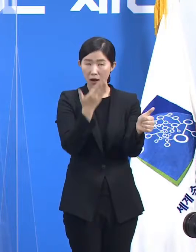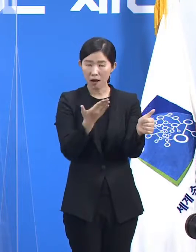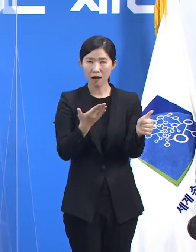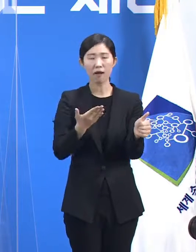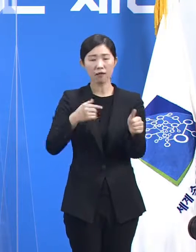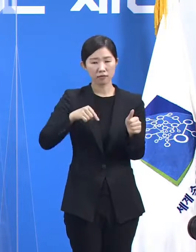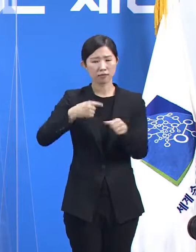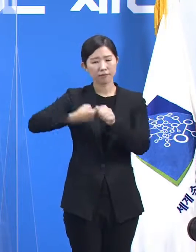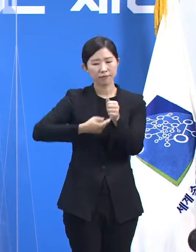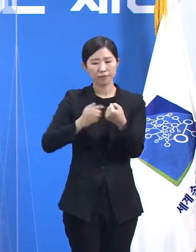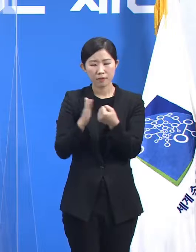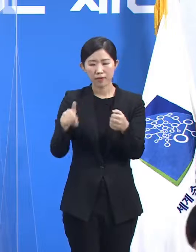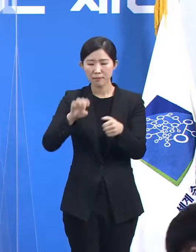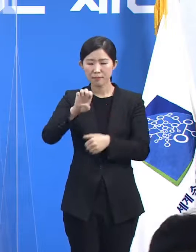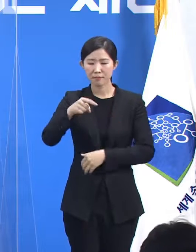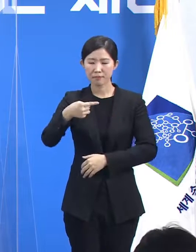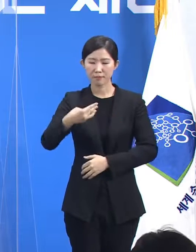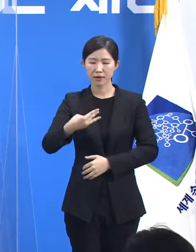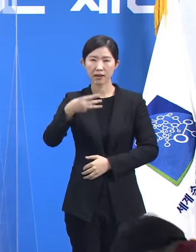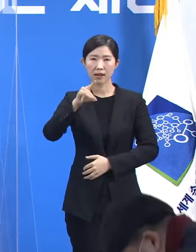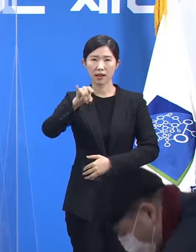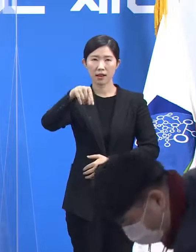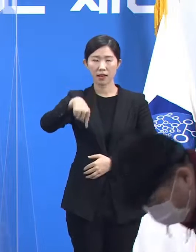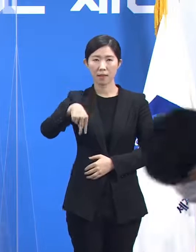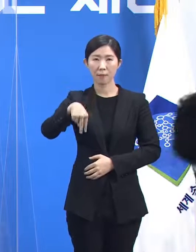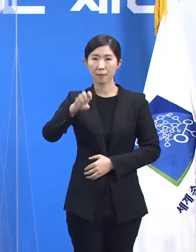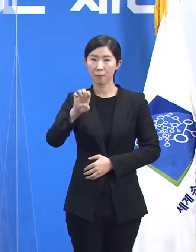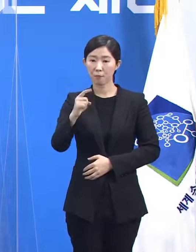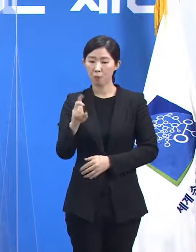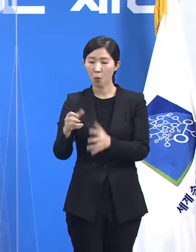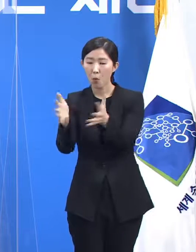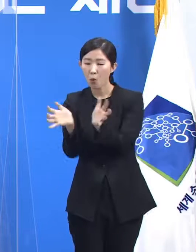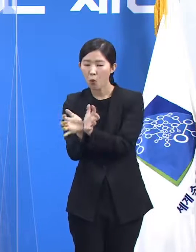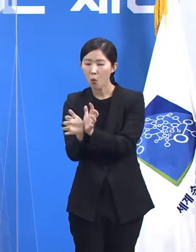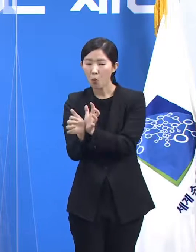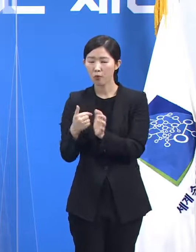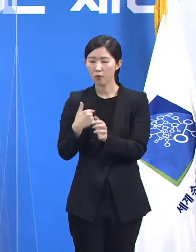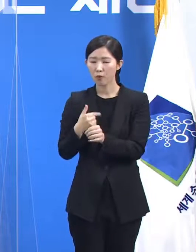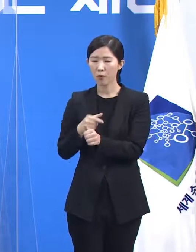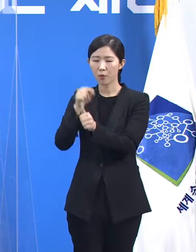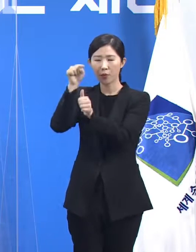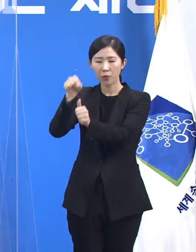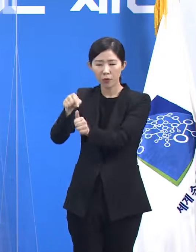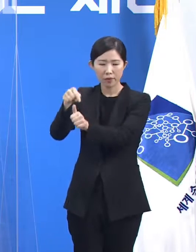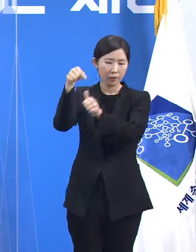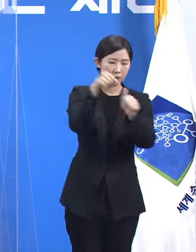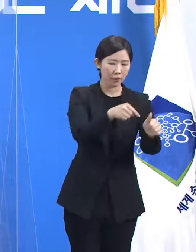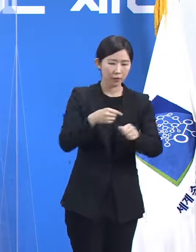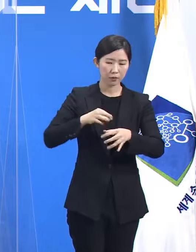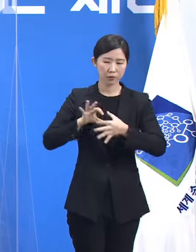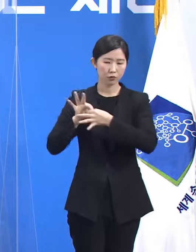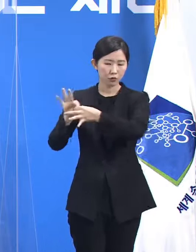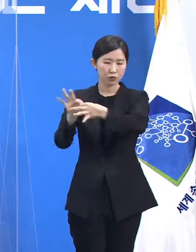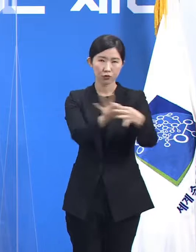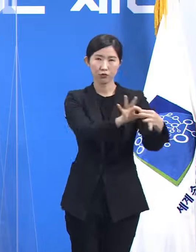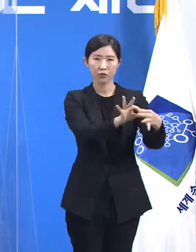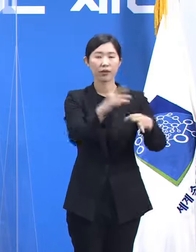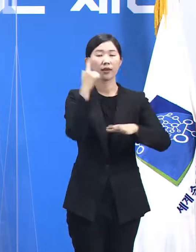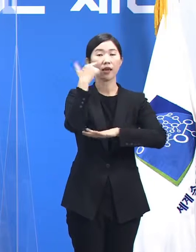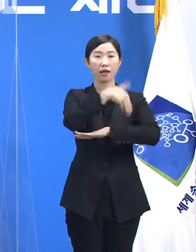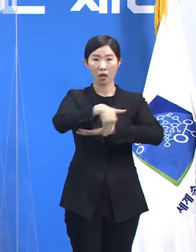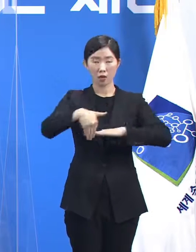수 있도록 일감을 좀 중개하는 이제 그런 서비스를 제공할 생각이고요. 그뿐만 아니라